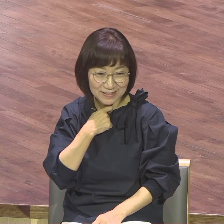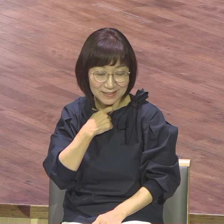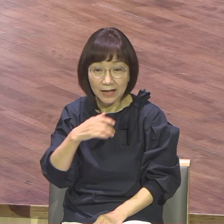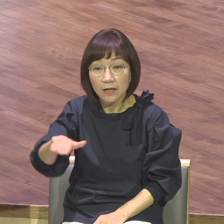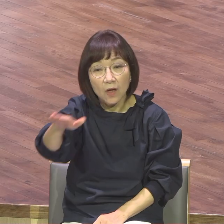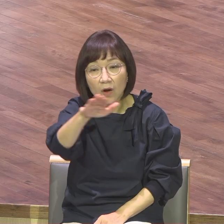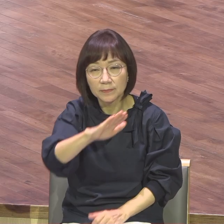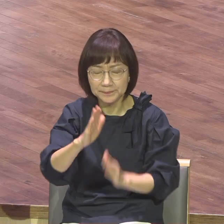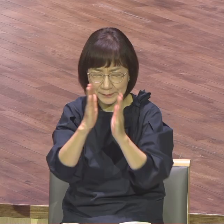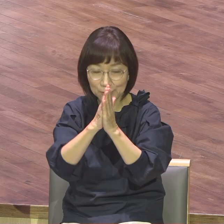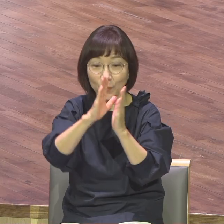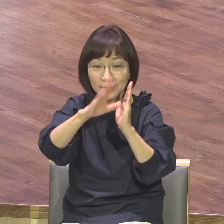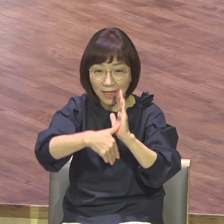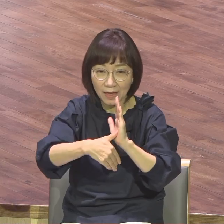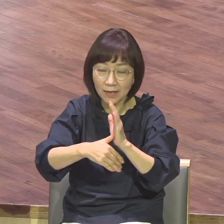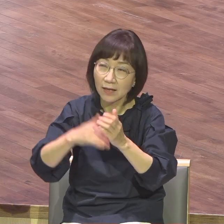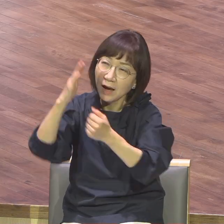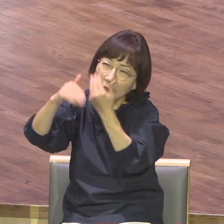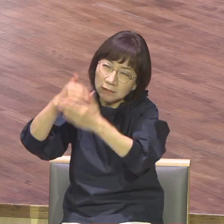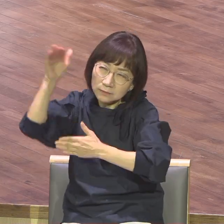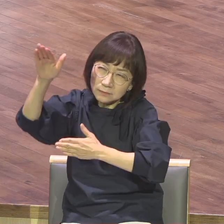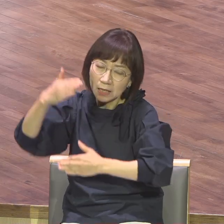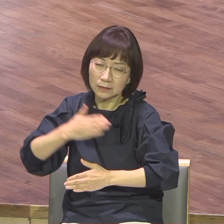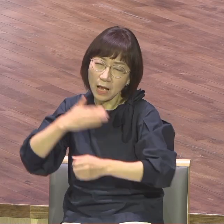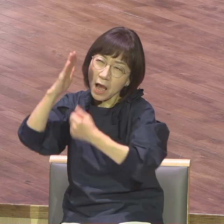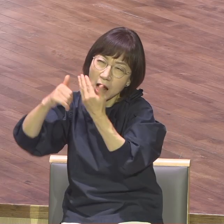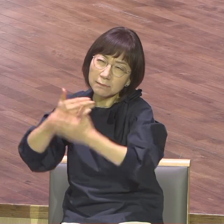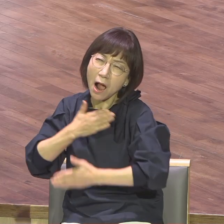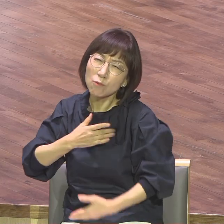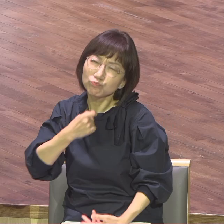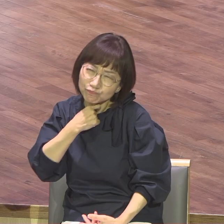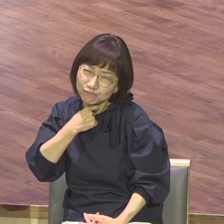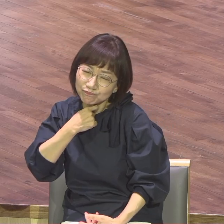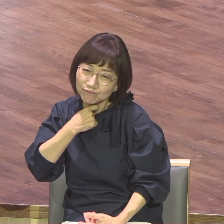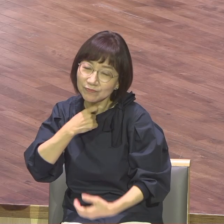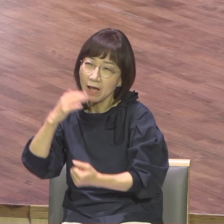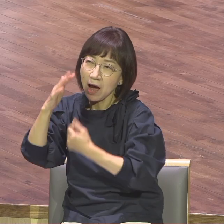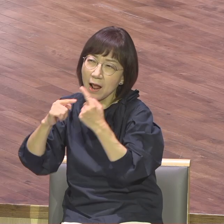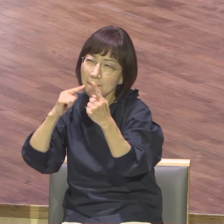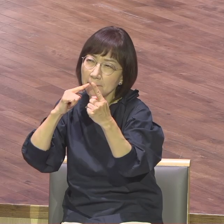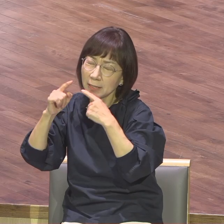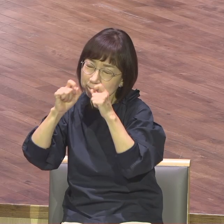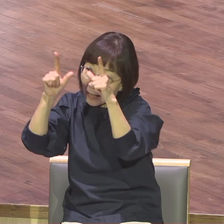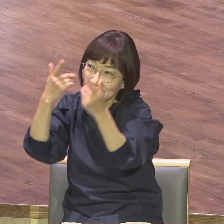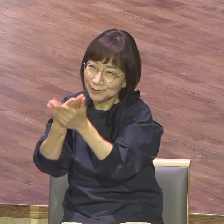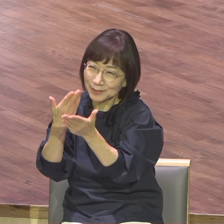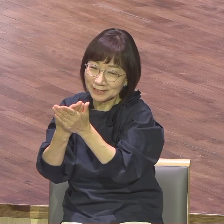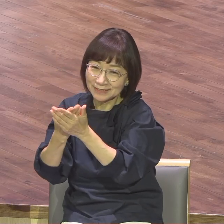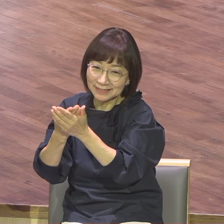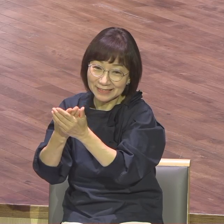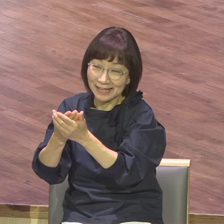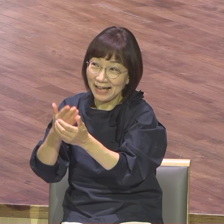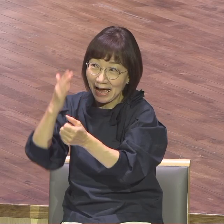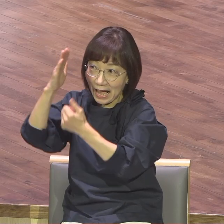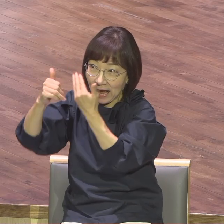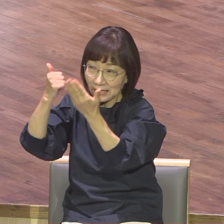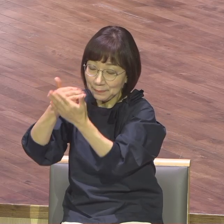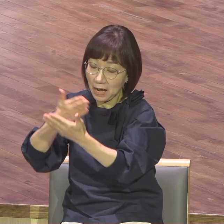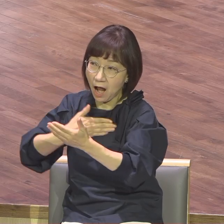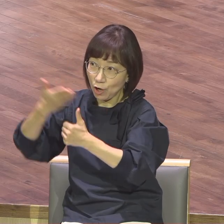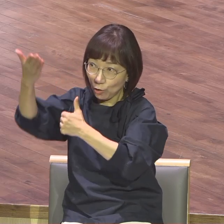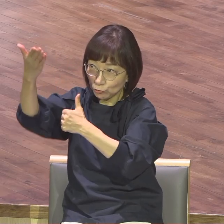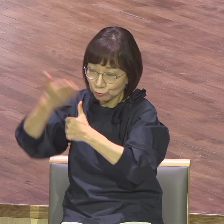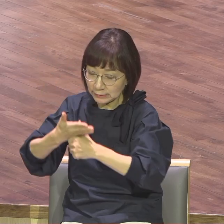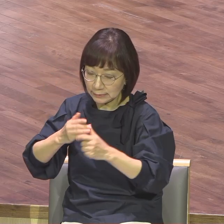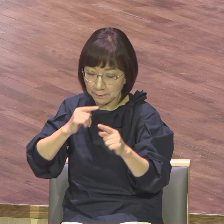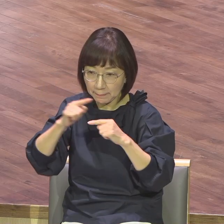기도할 때 하나님을 알게 하여 주옵소서 말씀을 깨닫게 하여 주옵소서 하나님이 계시한 이 하나님